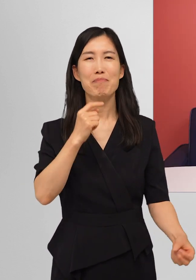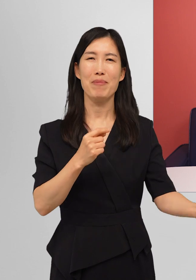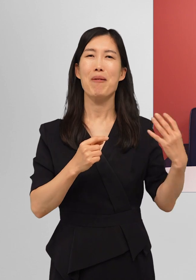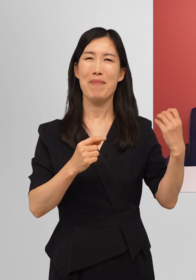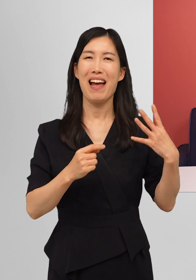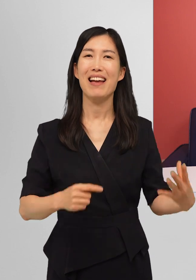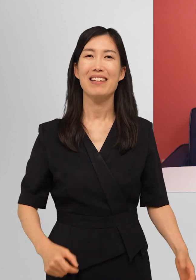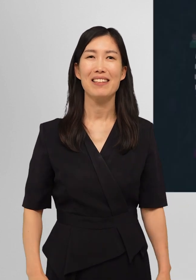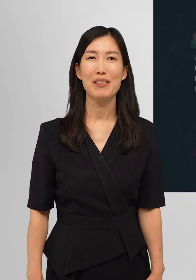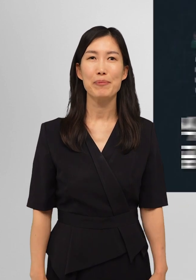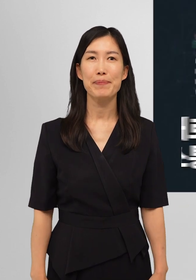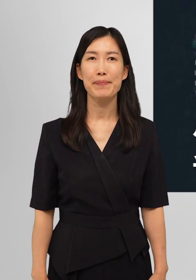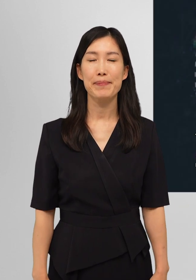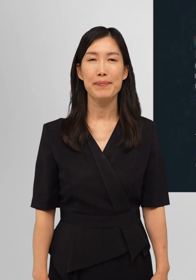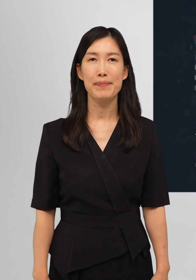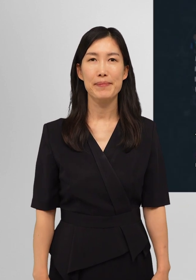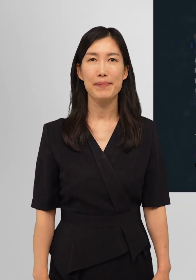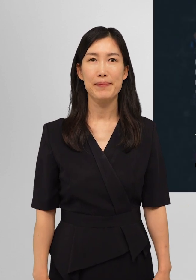고백을 하고 있는 거죠.